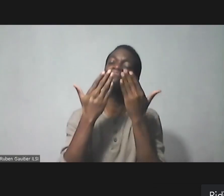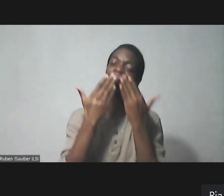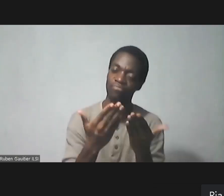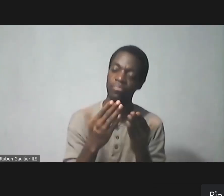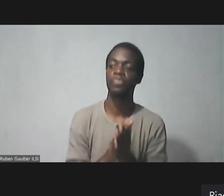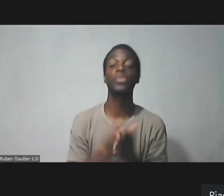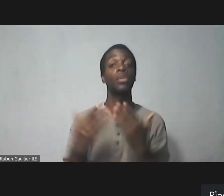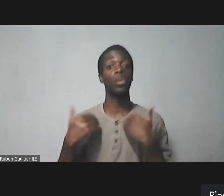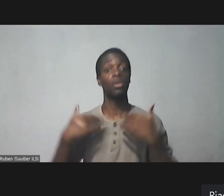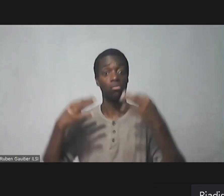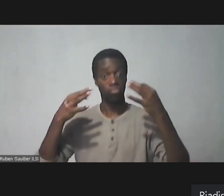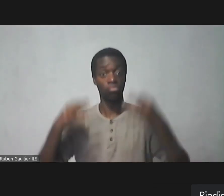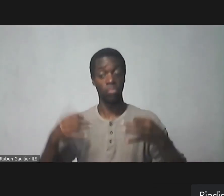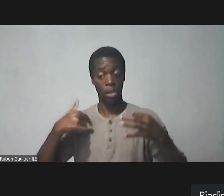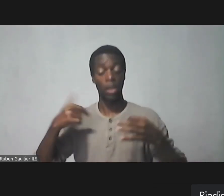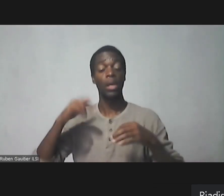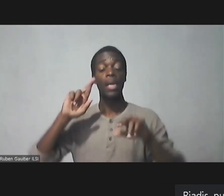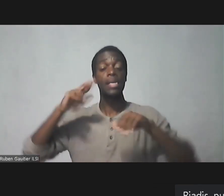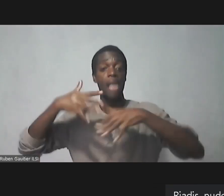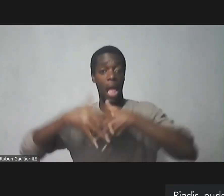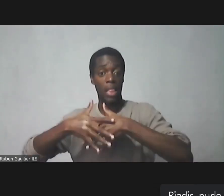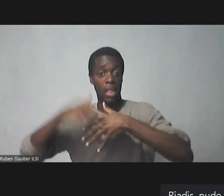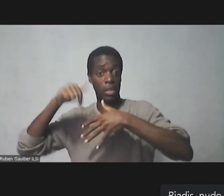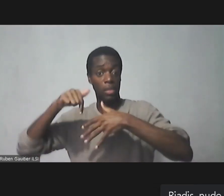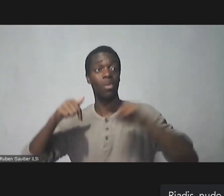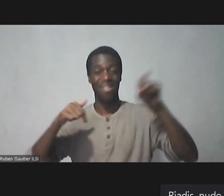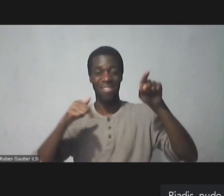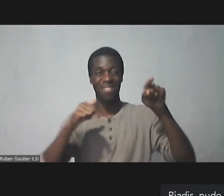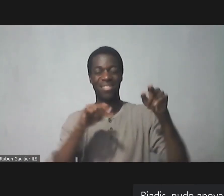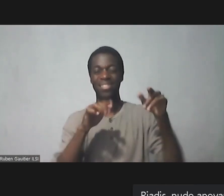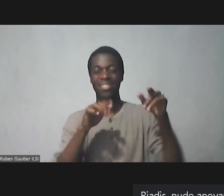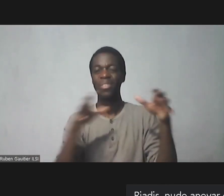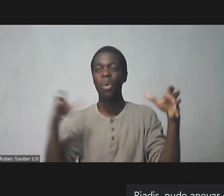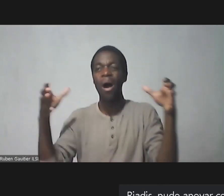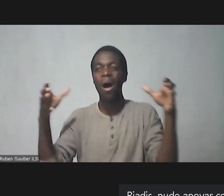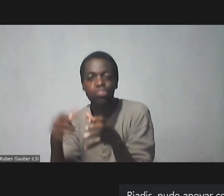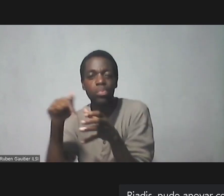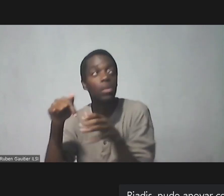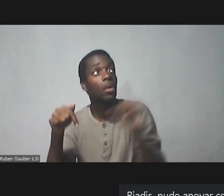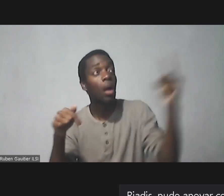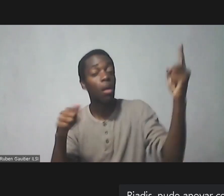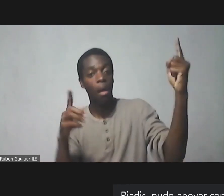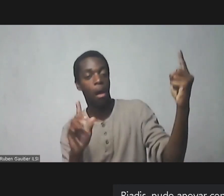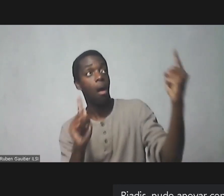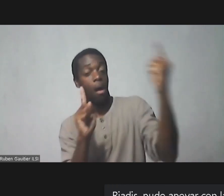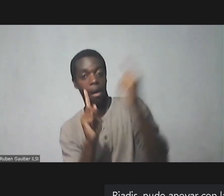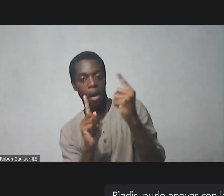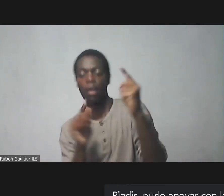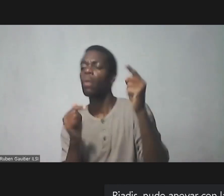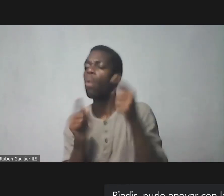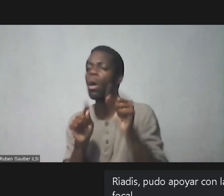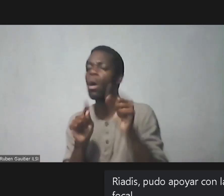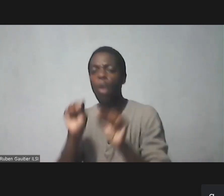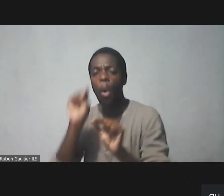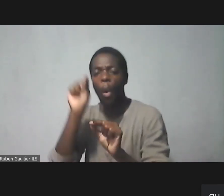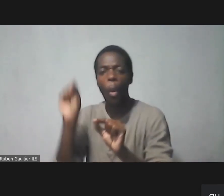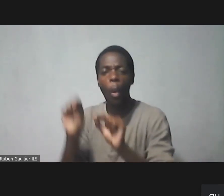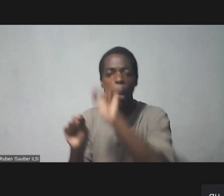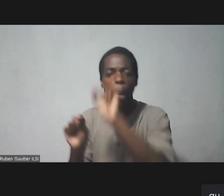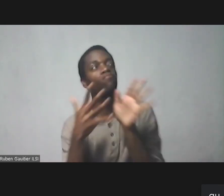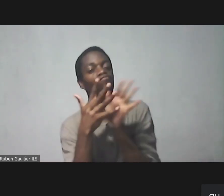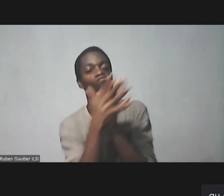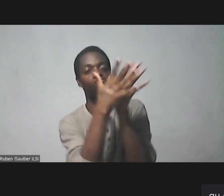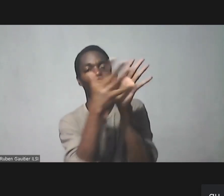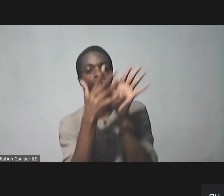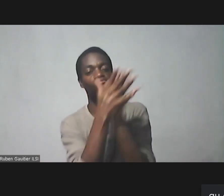moderación también de uno de estos focus group, que fue también insumo para hacer este informe, y realmente me alegro mucho que ya